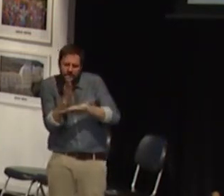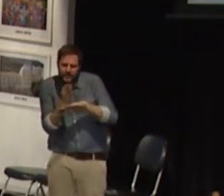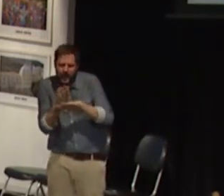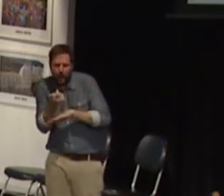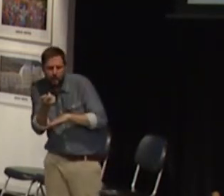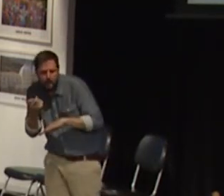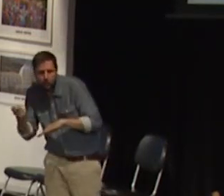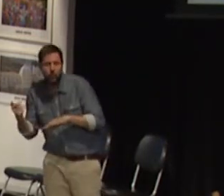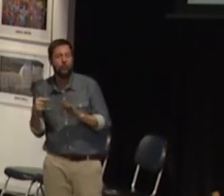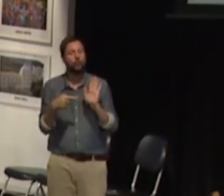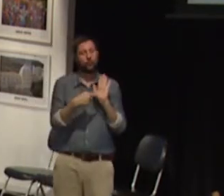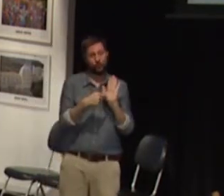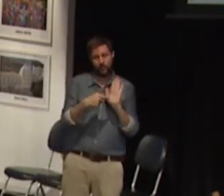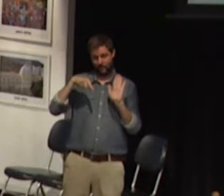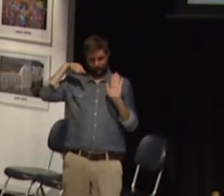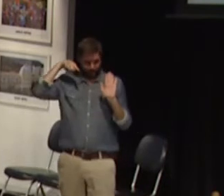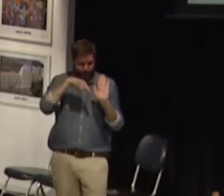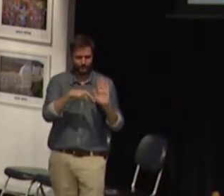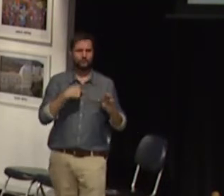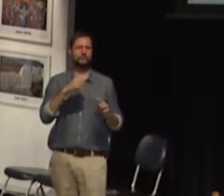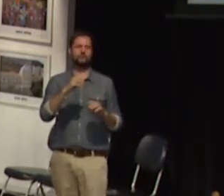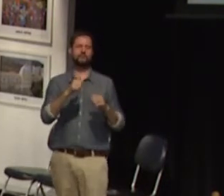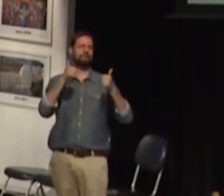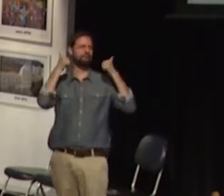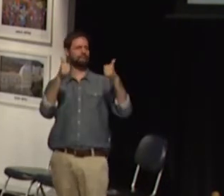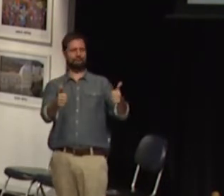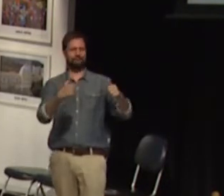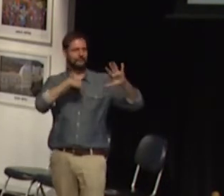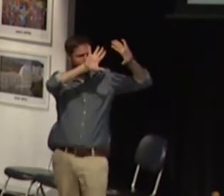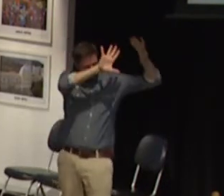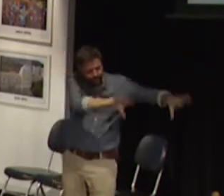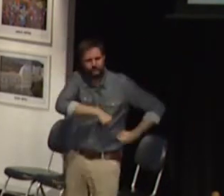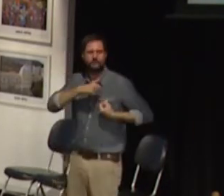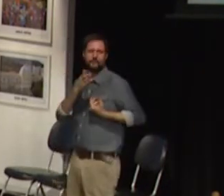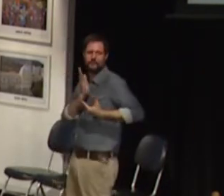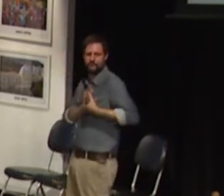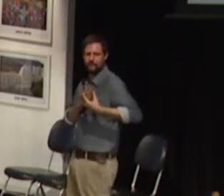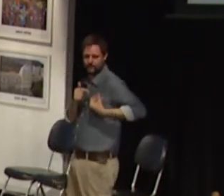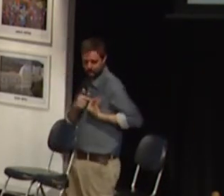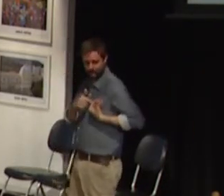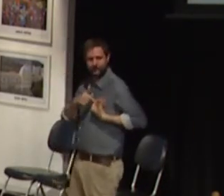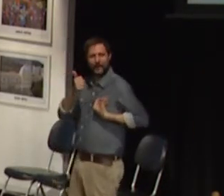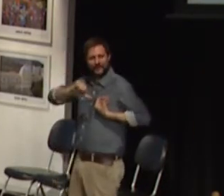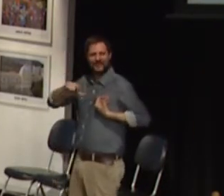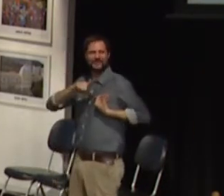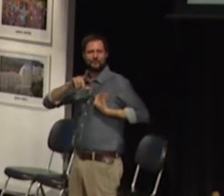é incipiente, está se começando, mas é algo que está começando. E isso é muito bom. Foi o que a